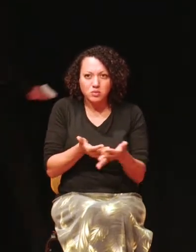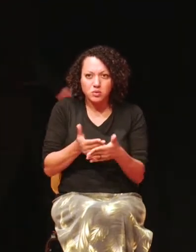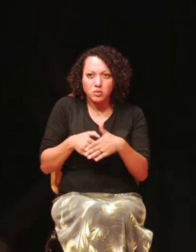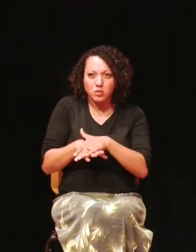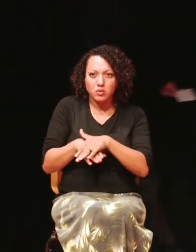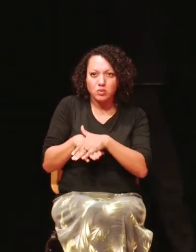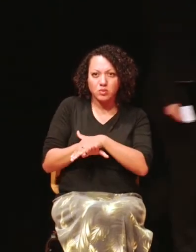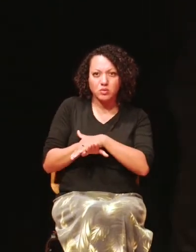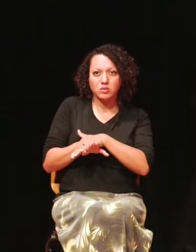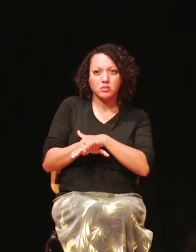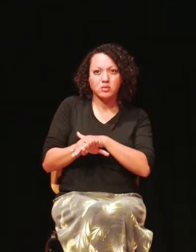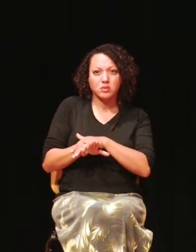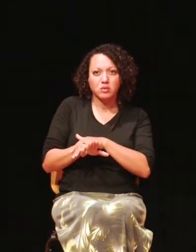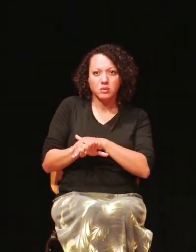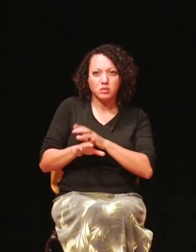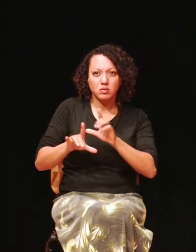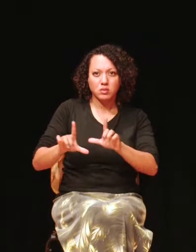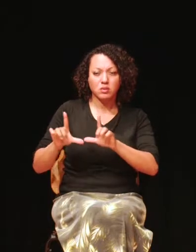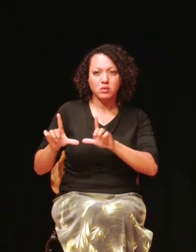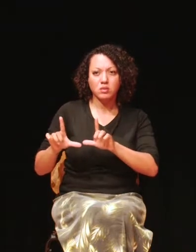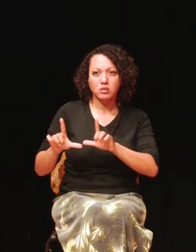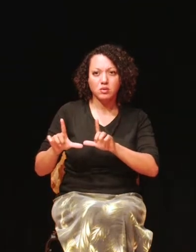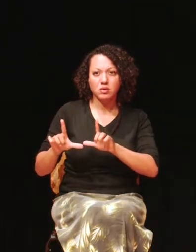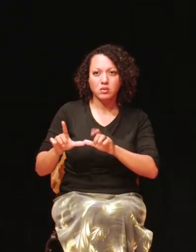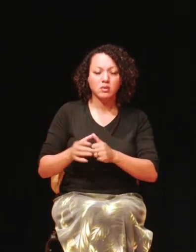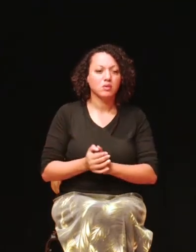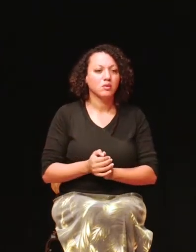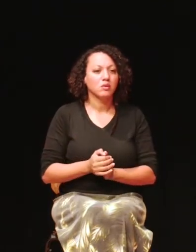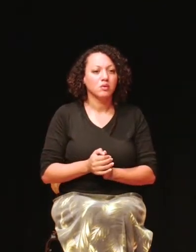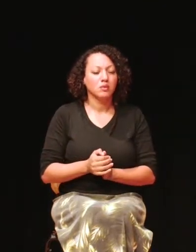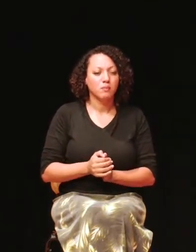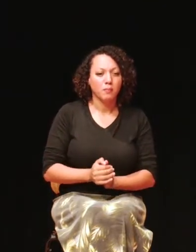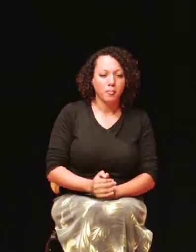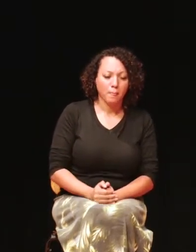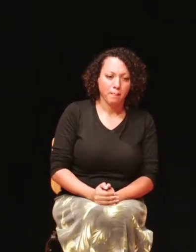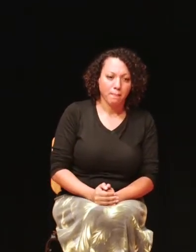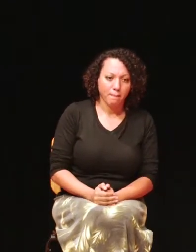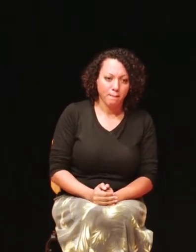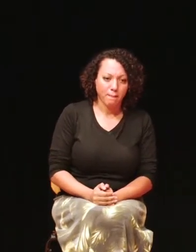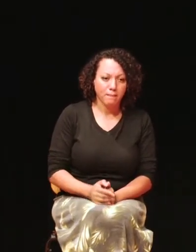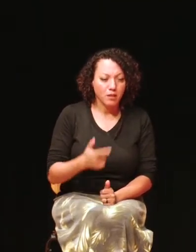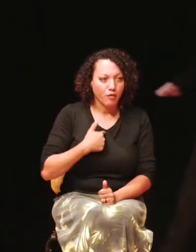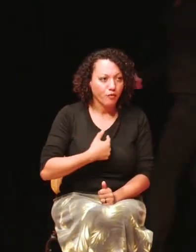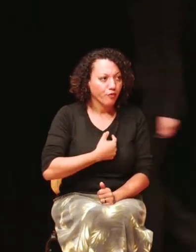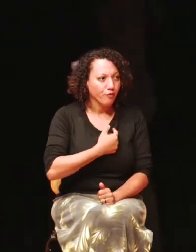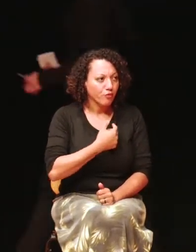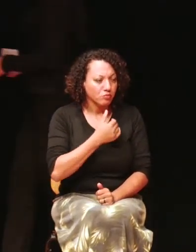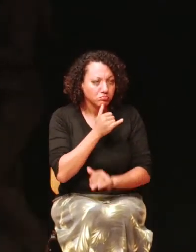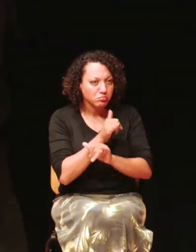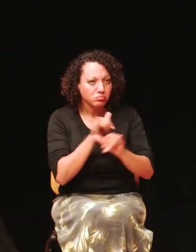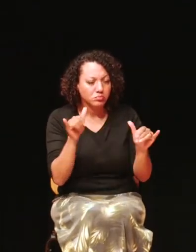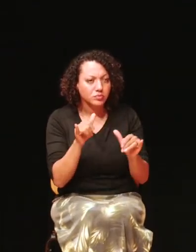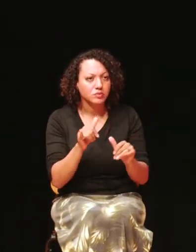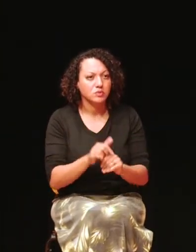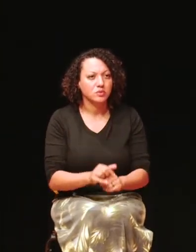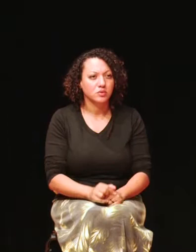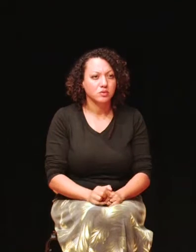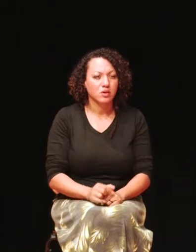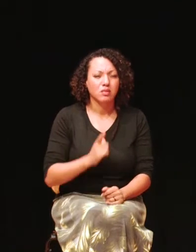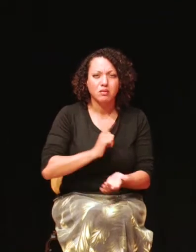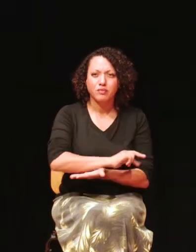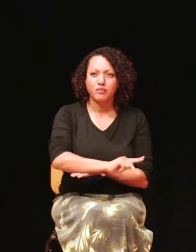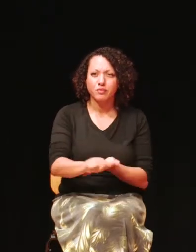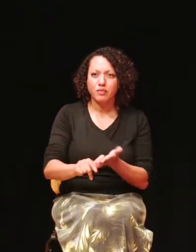coleção, das obras da coleção? Elas são, antes de tudo, eu vou citar, tem